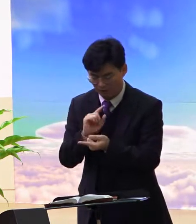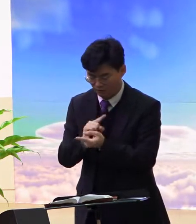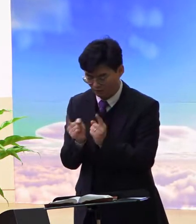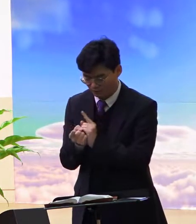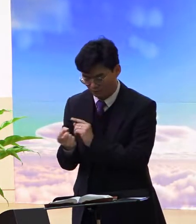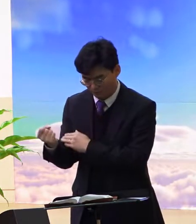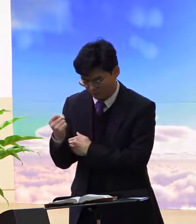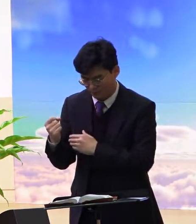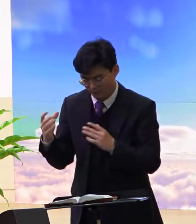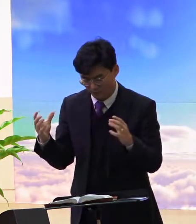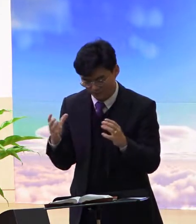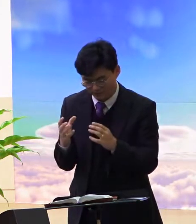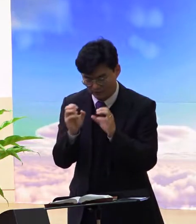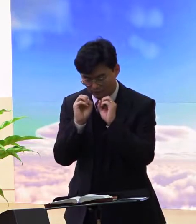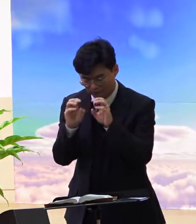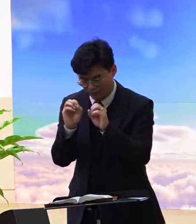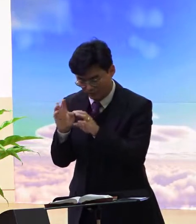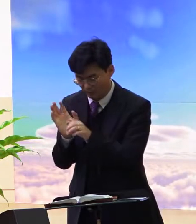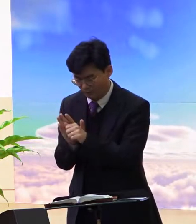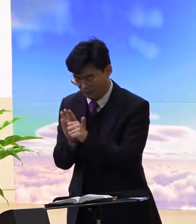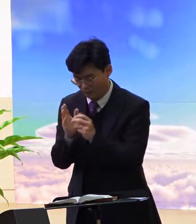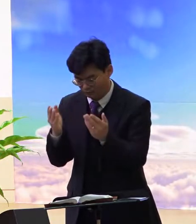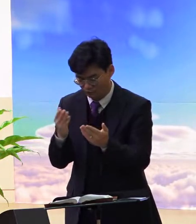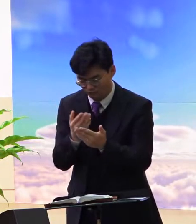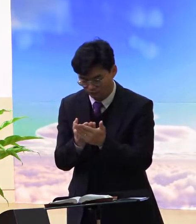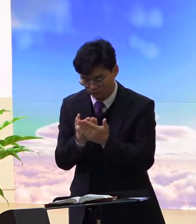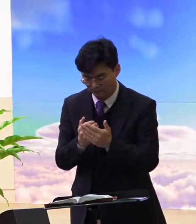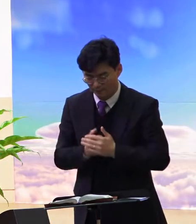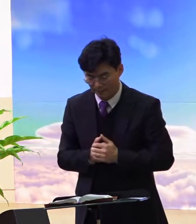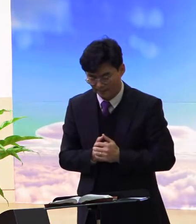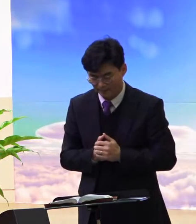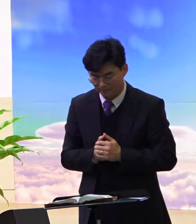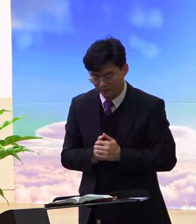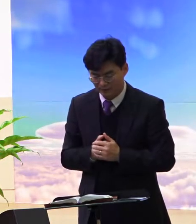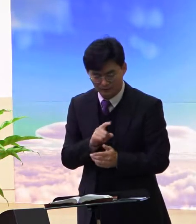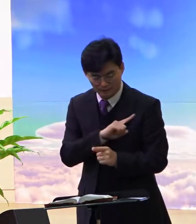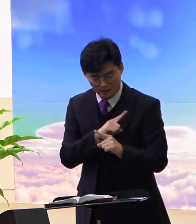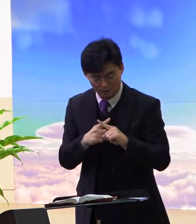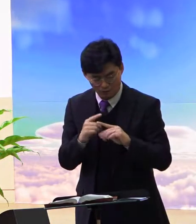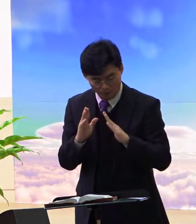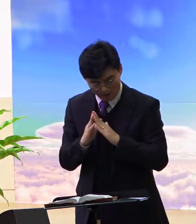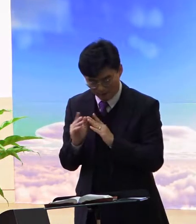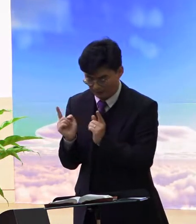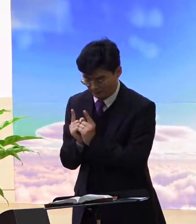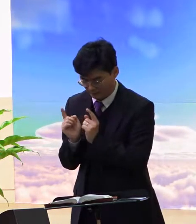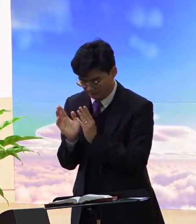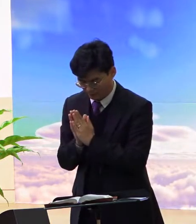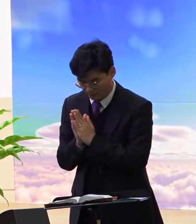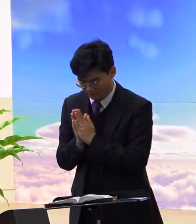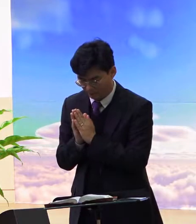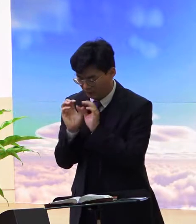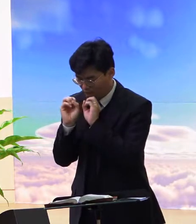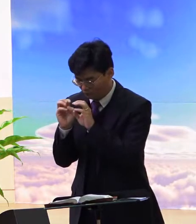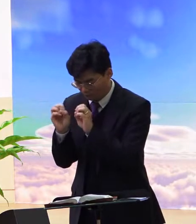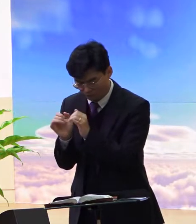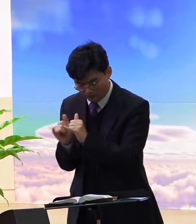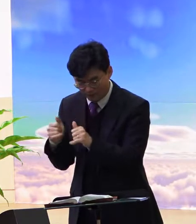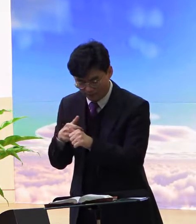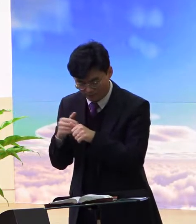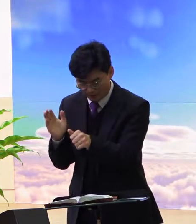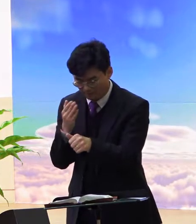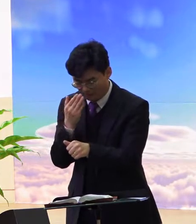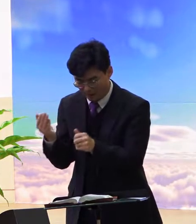동참하였으나 이후로는 우리 교회가 직접 선교사를 파송하는 힘을 갖게 하시옵소서.